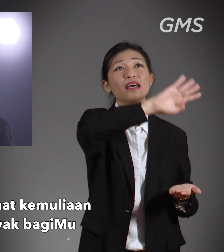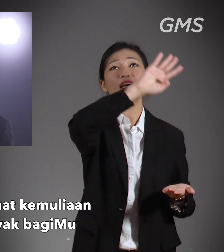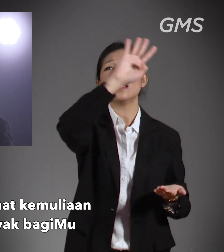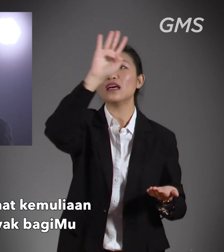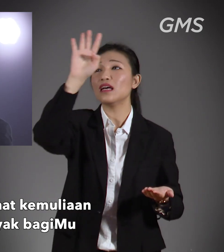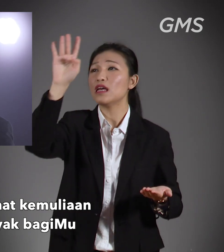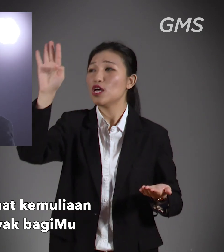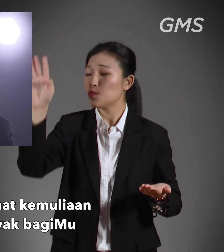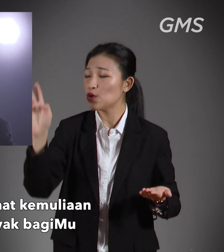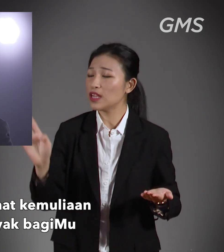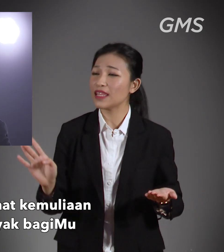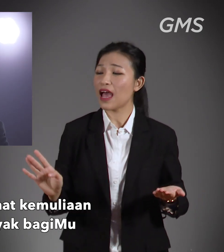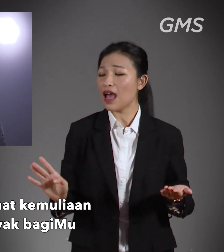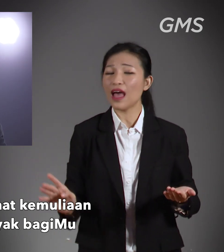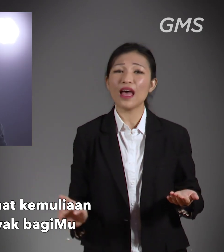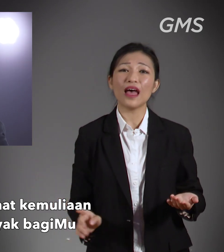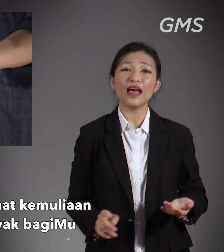hormat